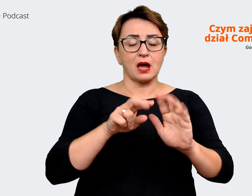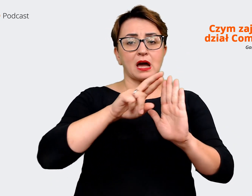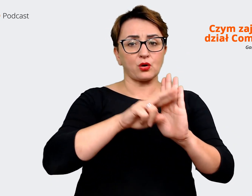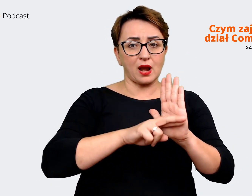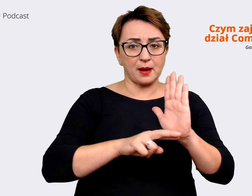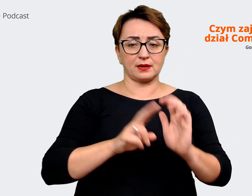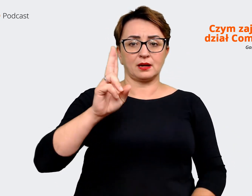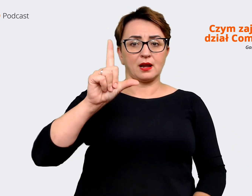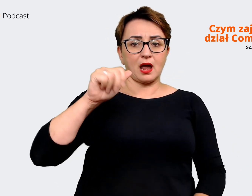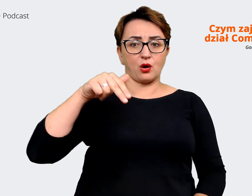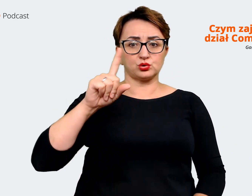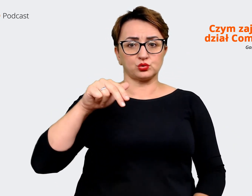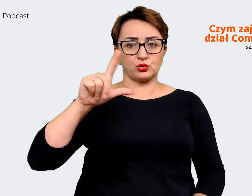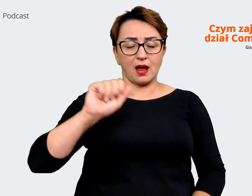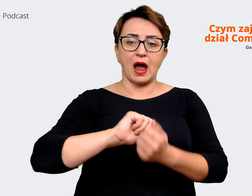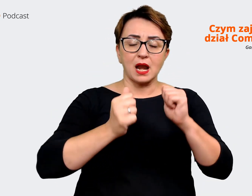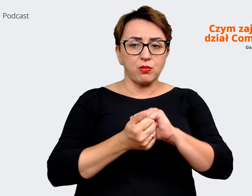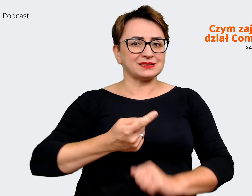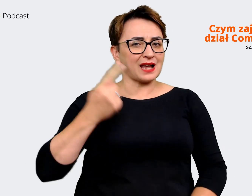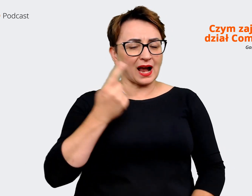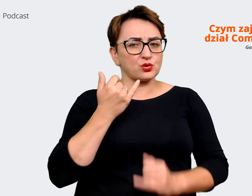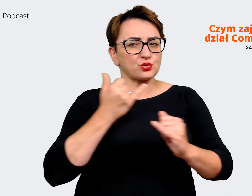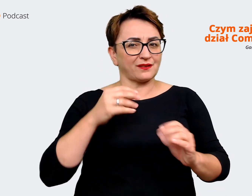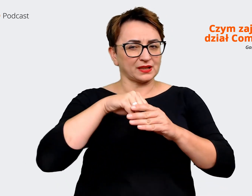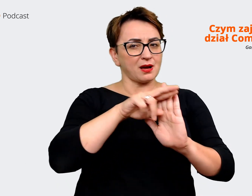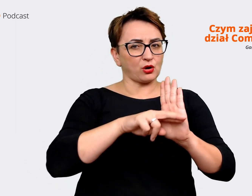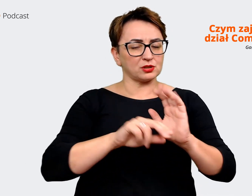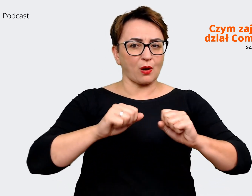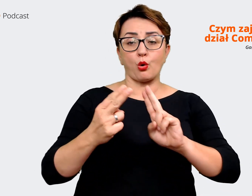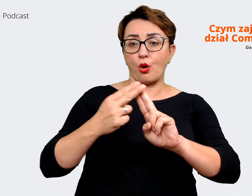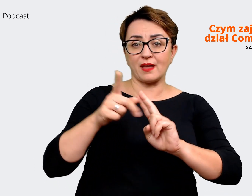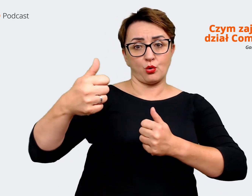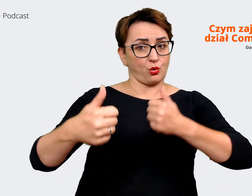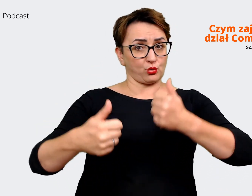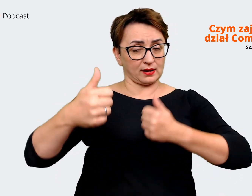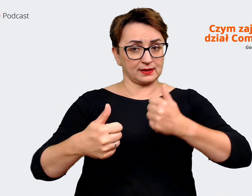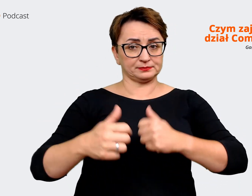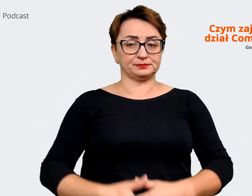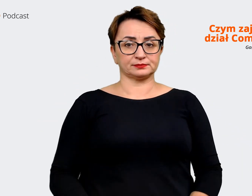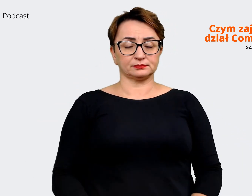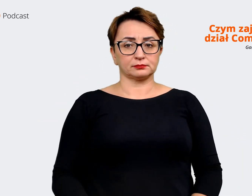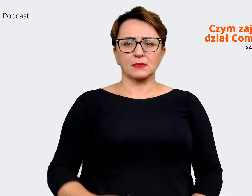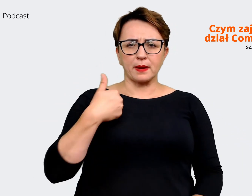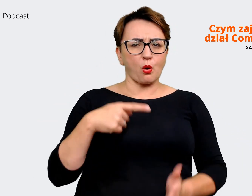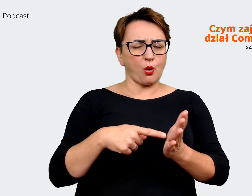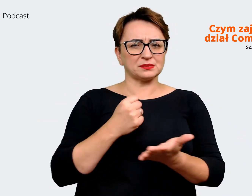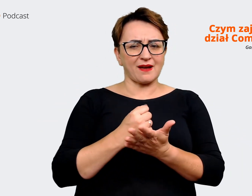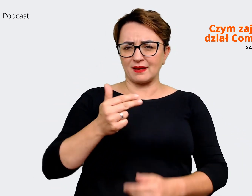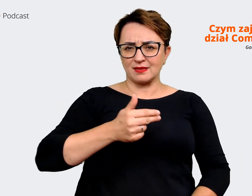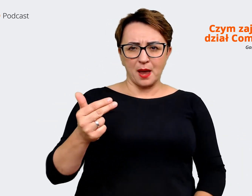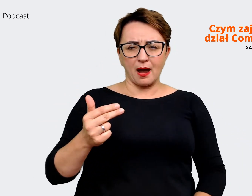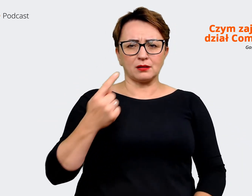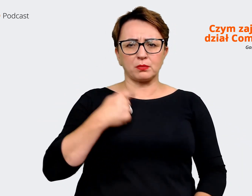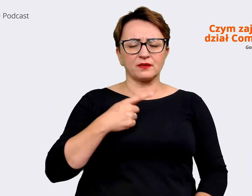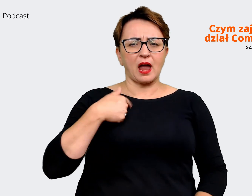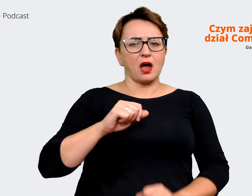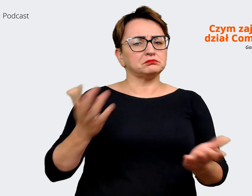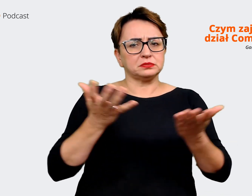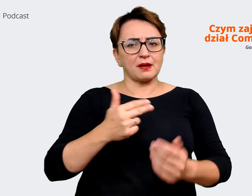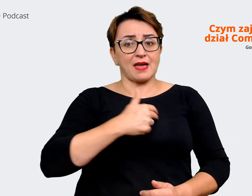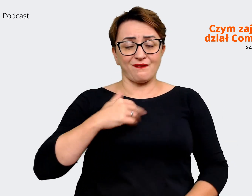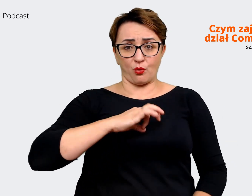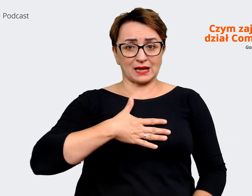przykład regulaminy, klauzule ewentualnie potencjalnie zakazane w regulaminach, kontakty z konkurentami. Mieliśmy tą sprawę odnośnie